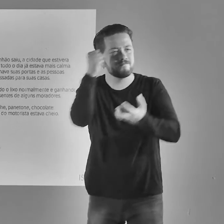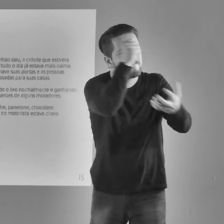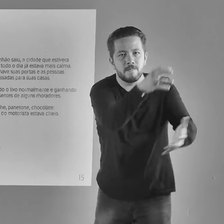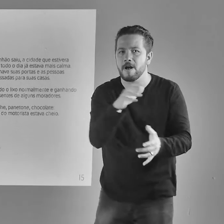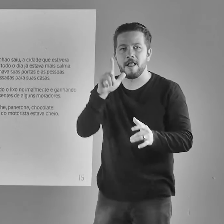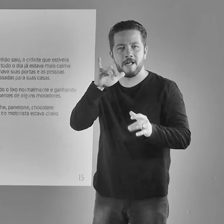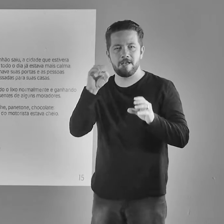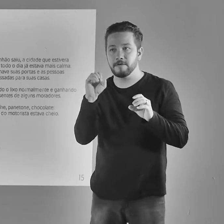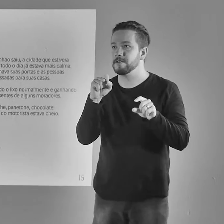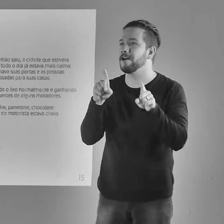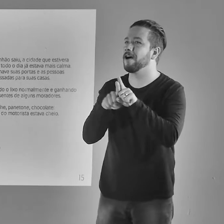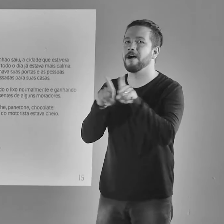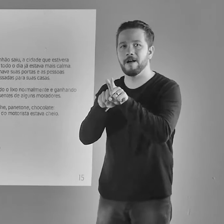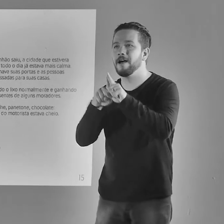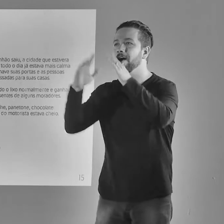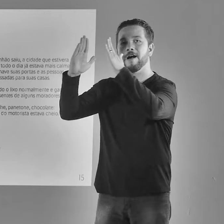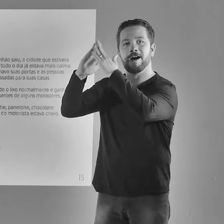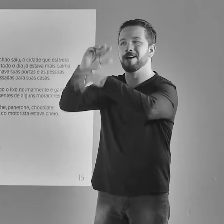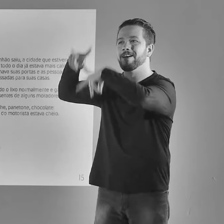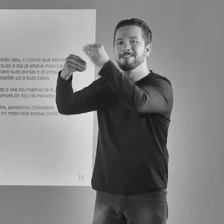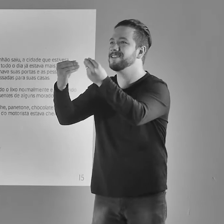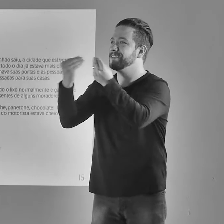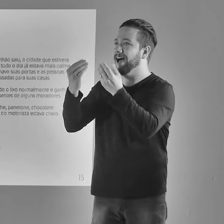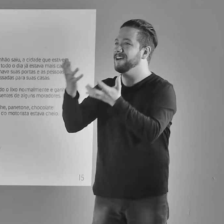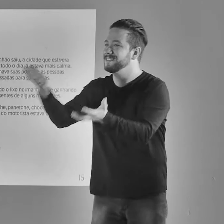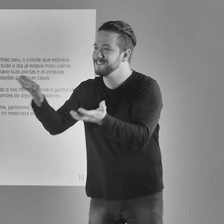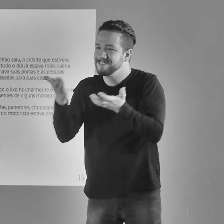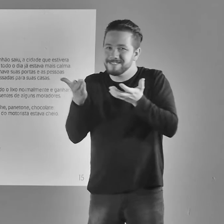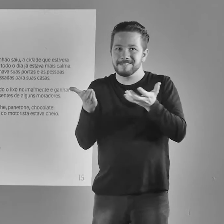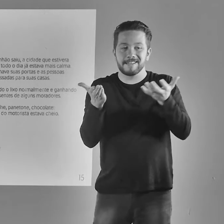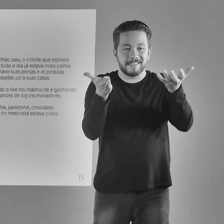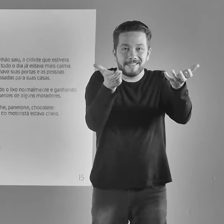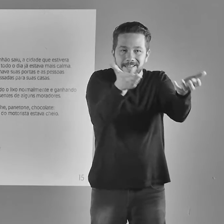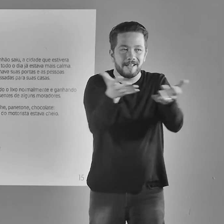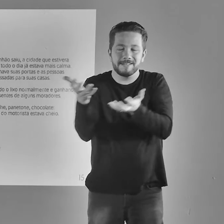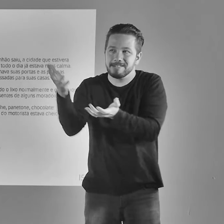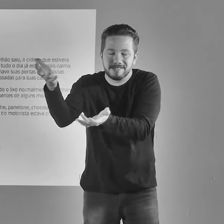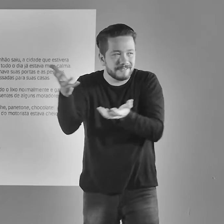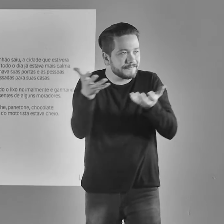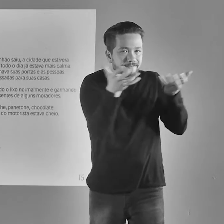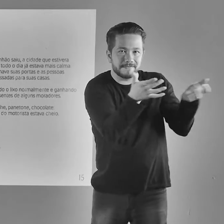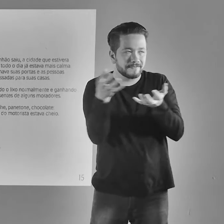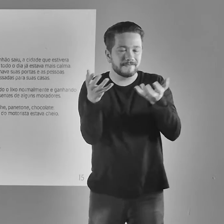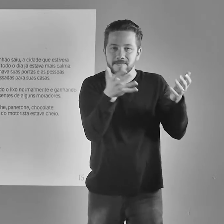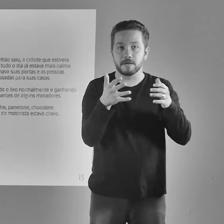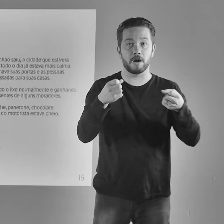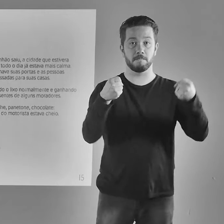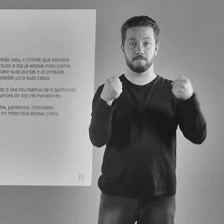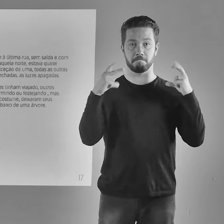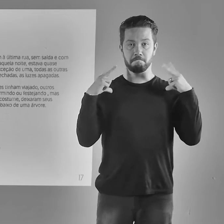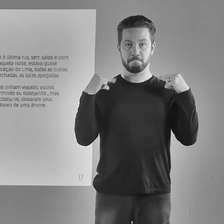Vinho, champanhe, panetone, chocolate. O banco ao lado do motorista já estava cheio.